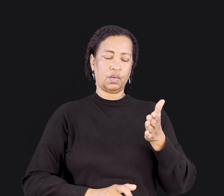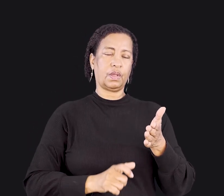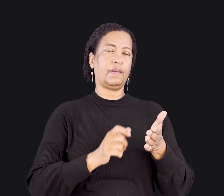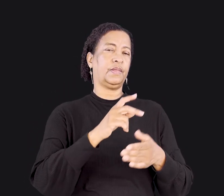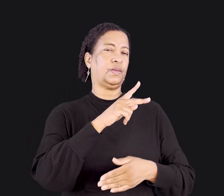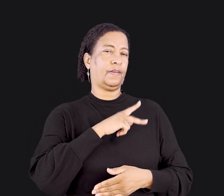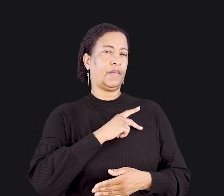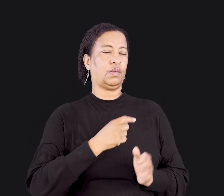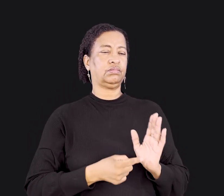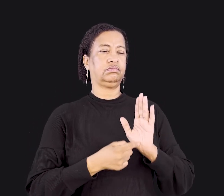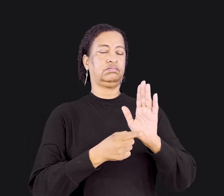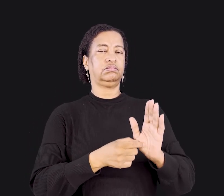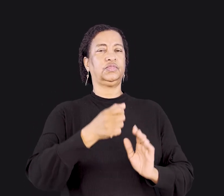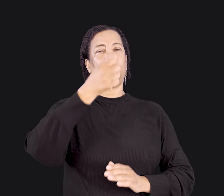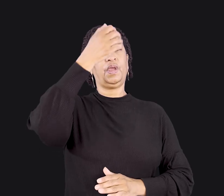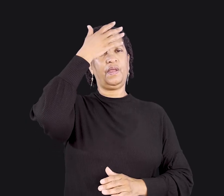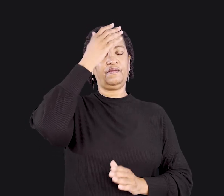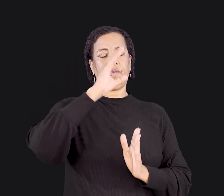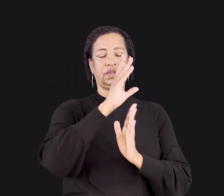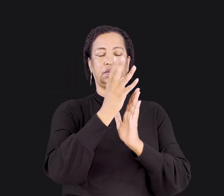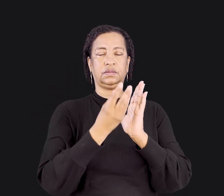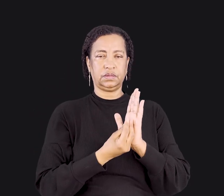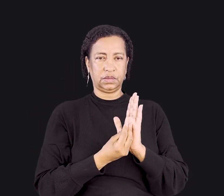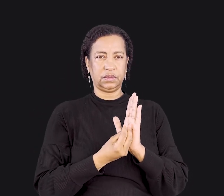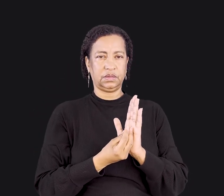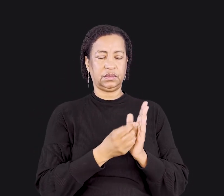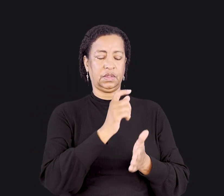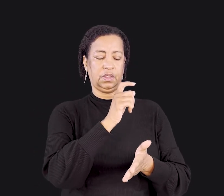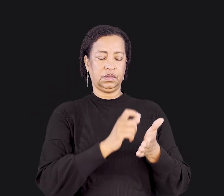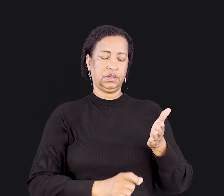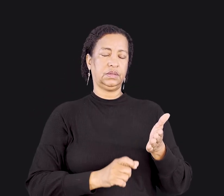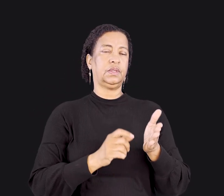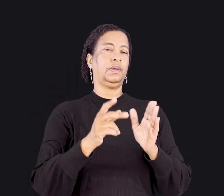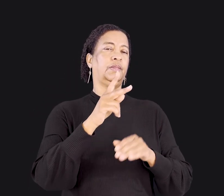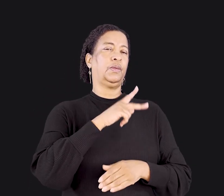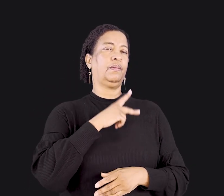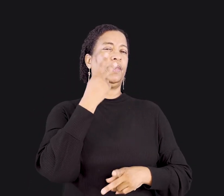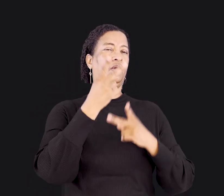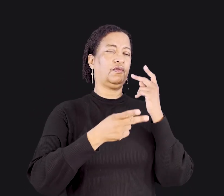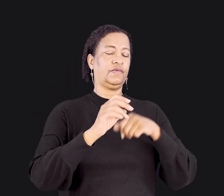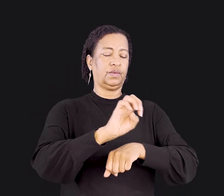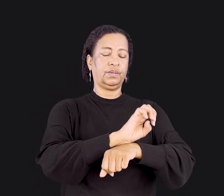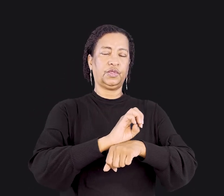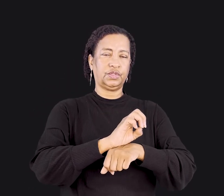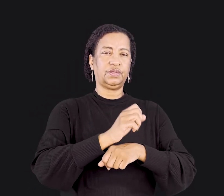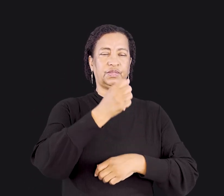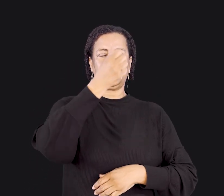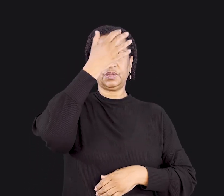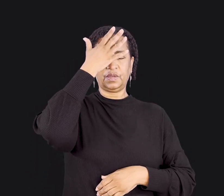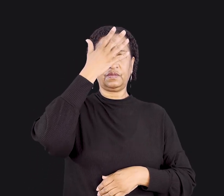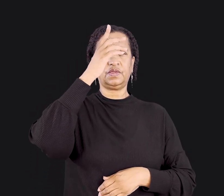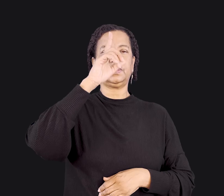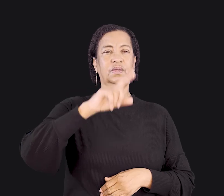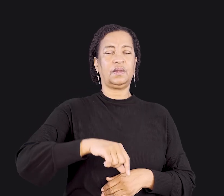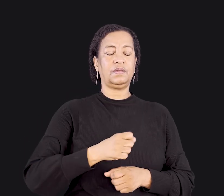trouxe revelações sobre a igreja. Nesse capítulo, Paulo falou para os efésios que essas revelações tinham sido as